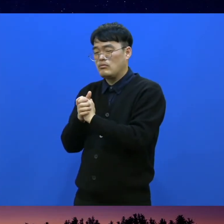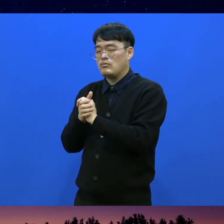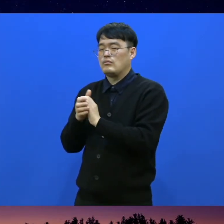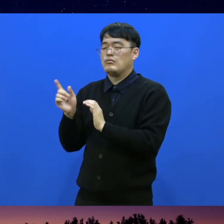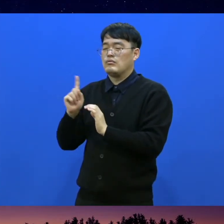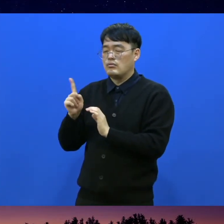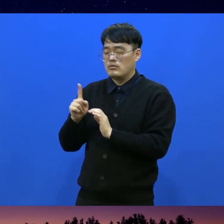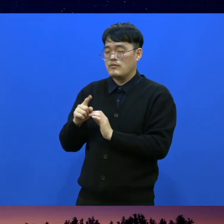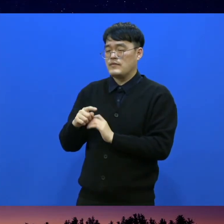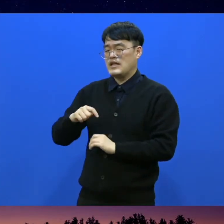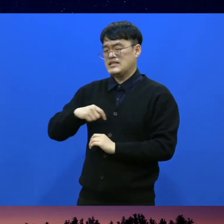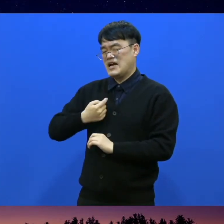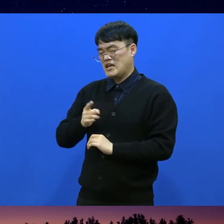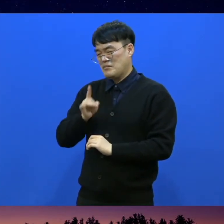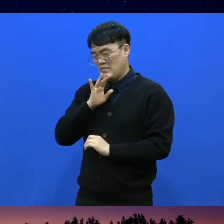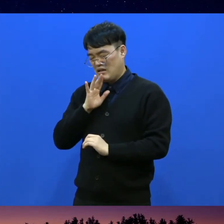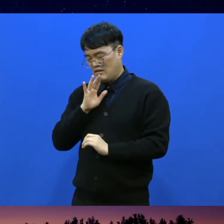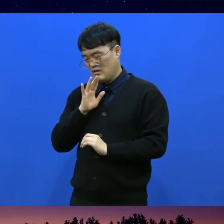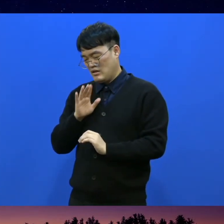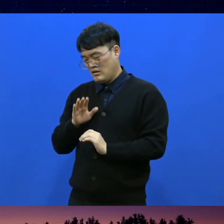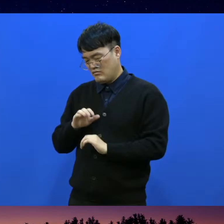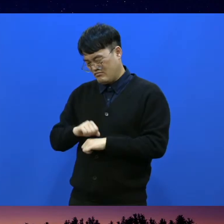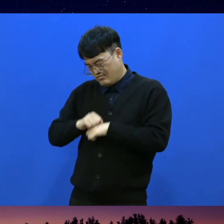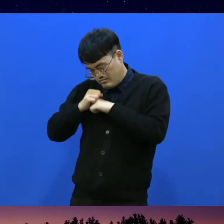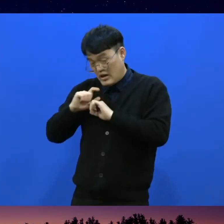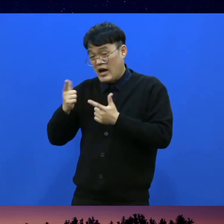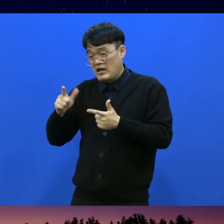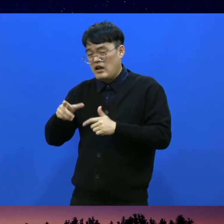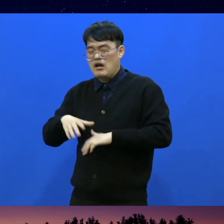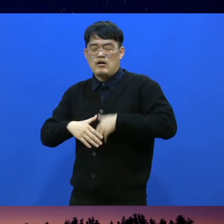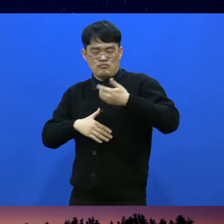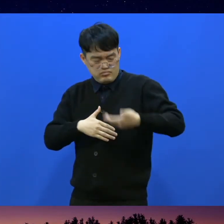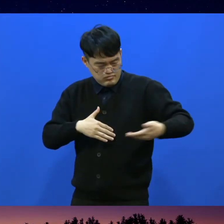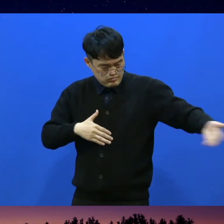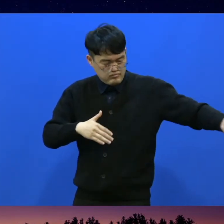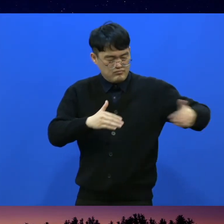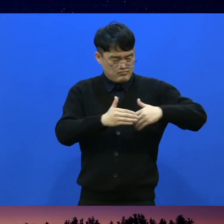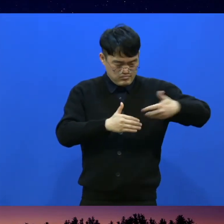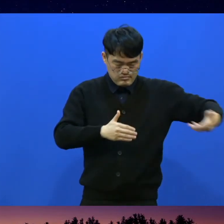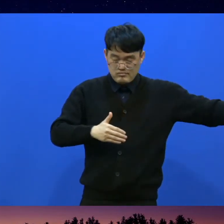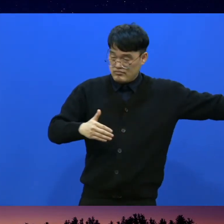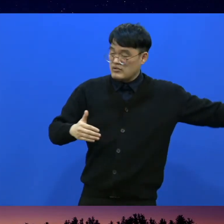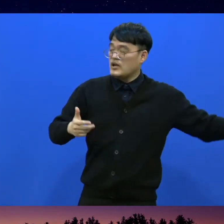막 자기만 쌓아놓는 그런 복이 아니라 수로 흘려보내는 거예요.